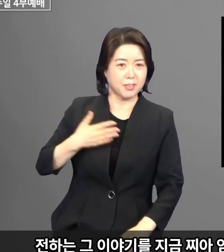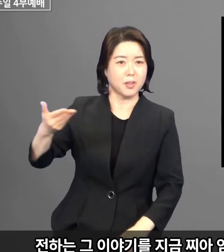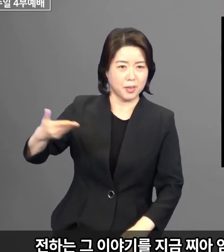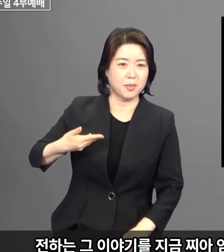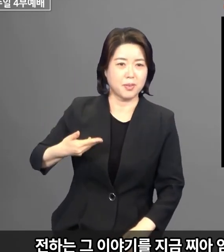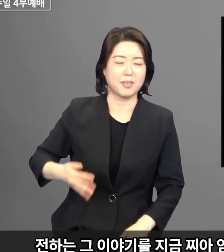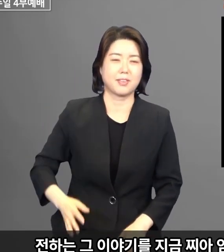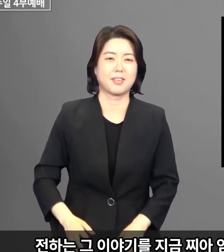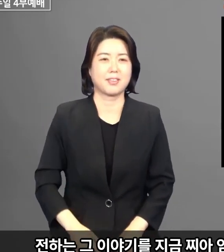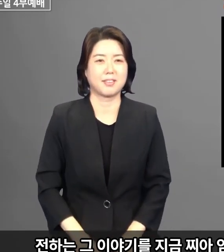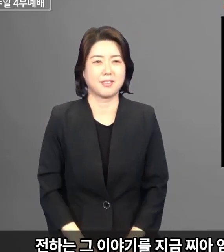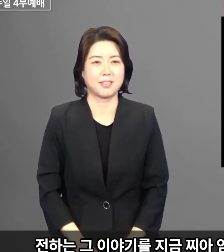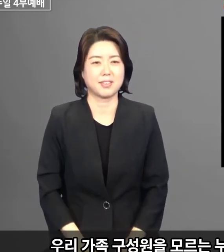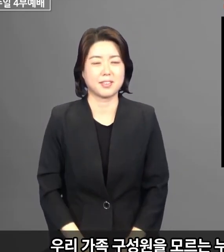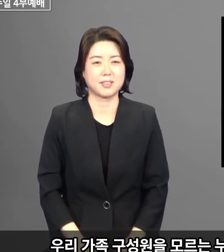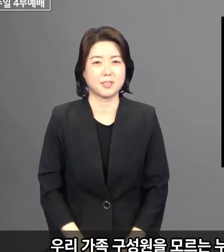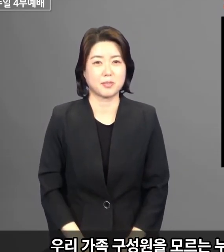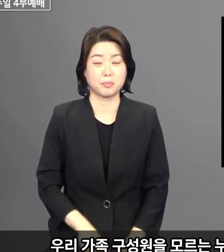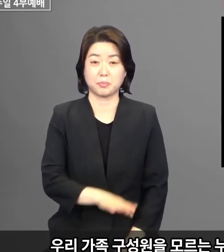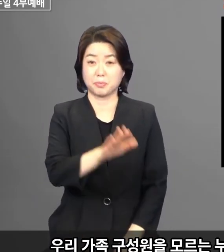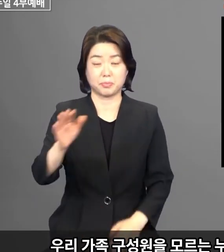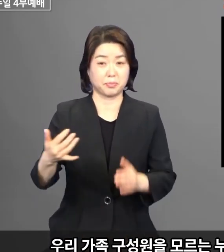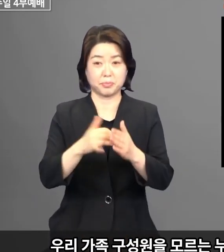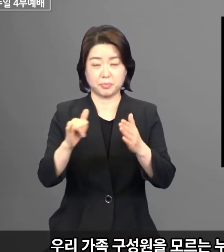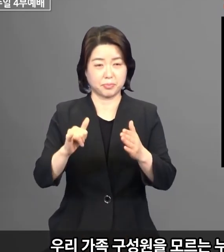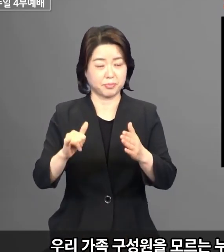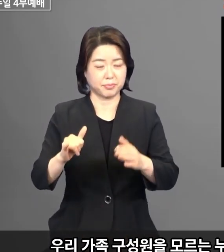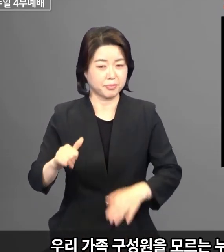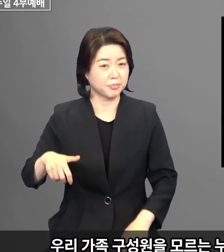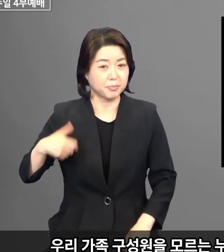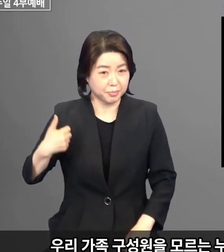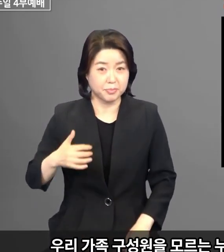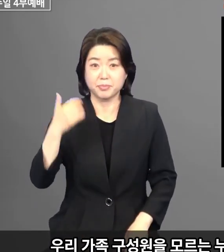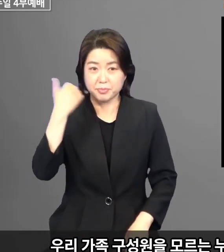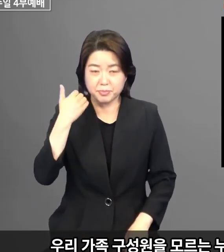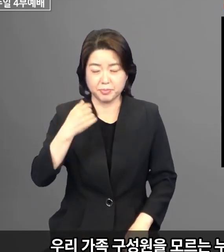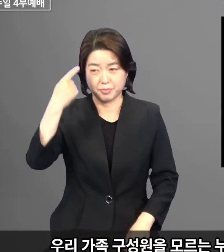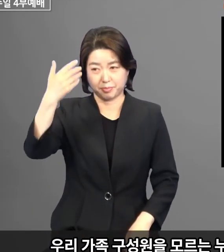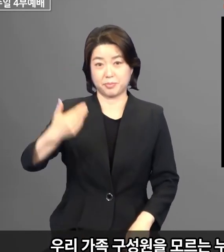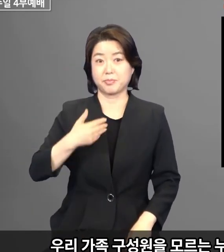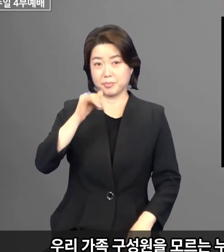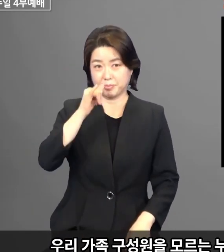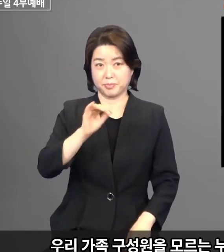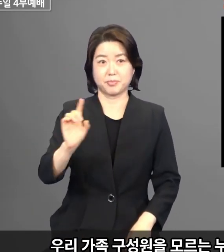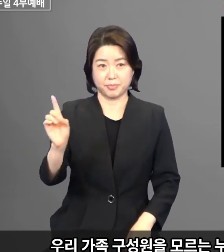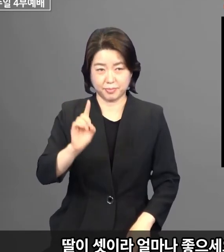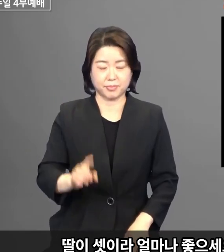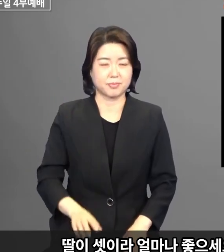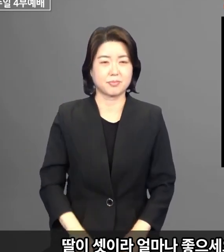있습니다. 우리 가족 구성원을 모르는 누군가가 이런 질문을 했습니다.